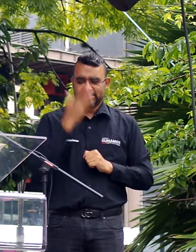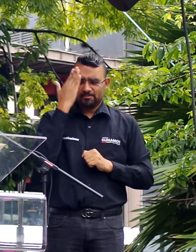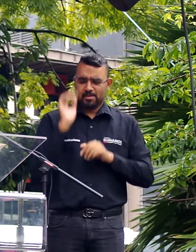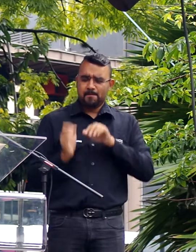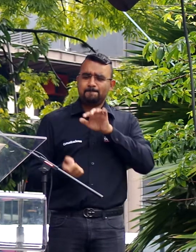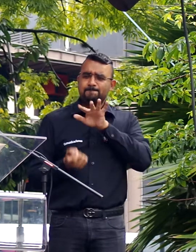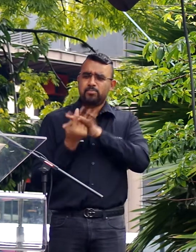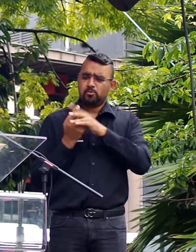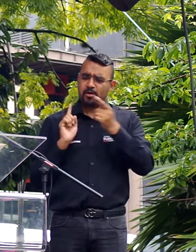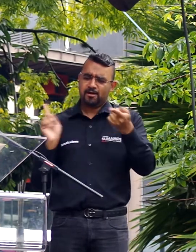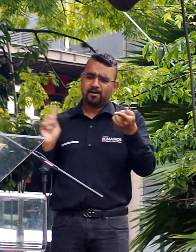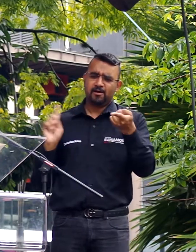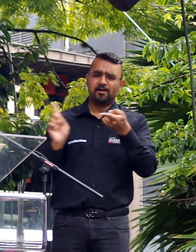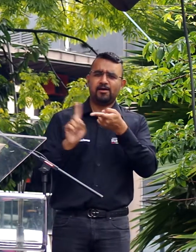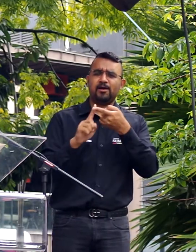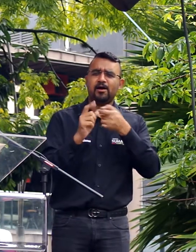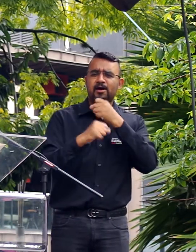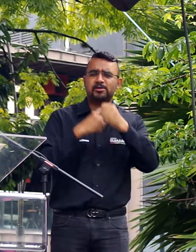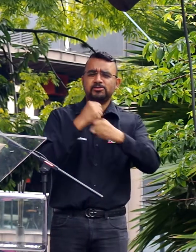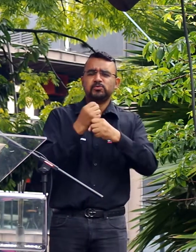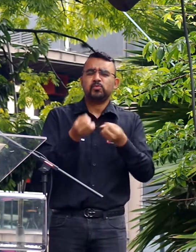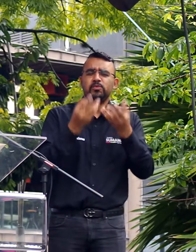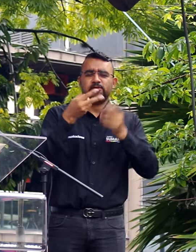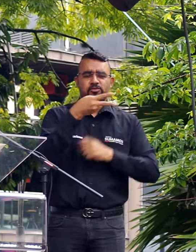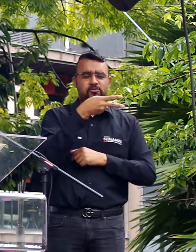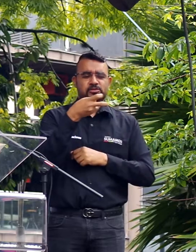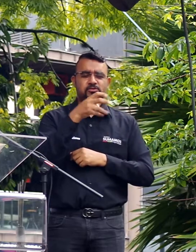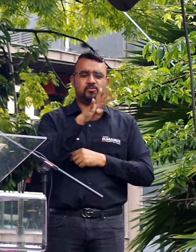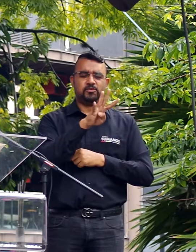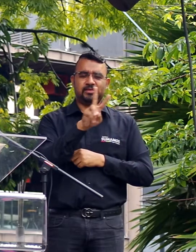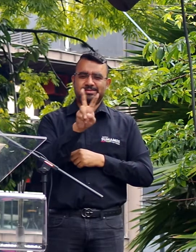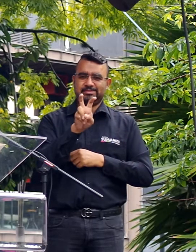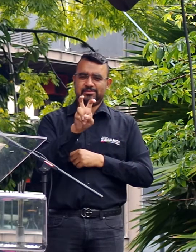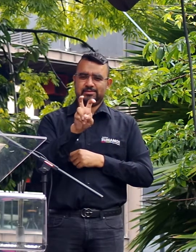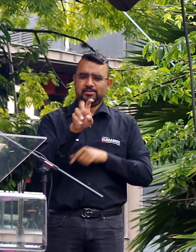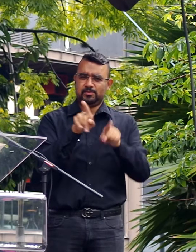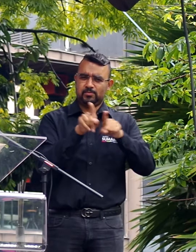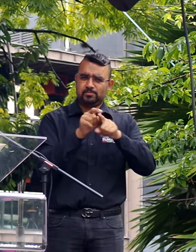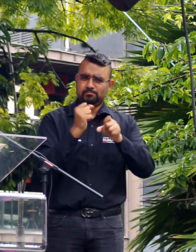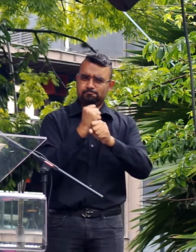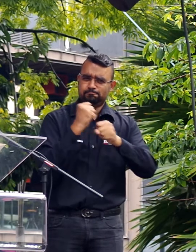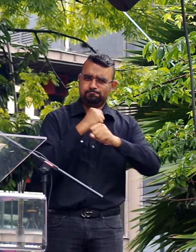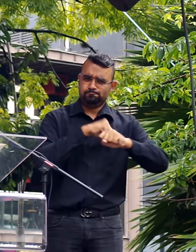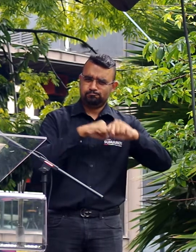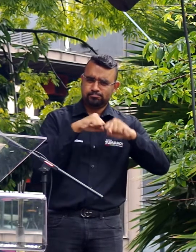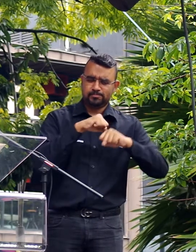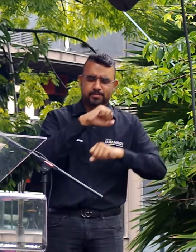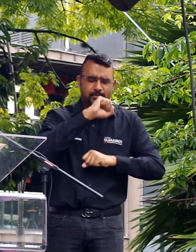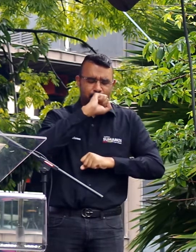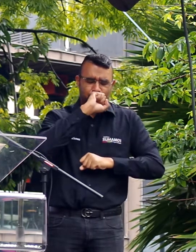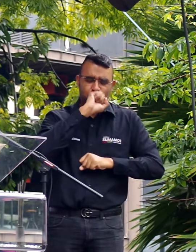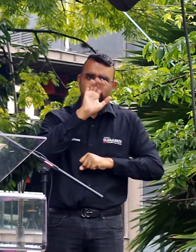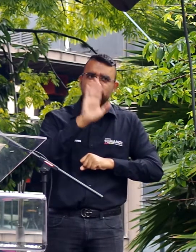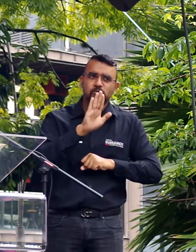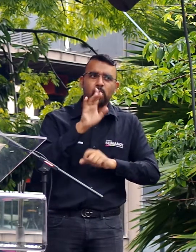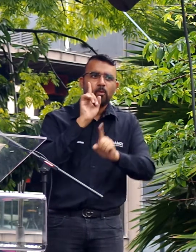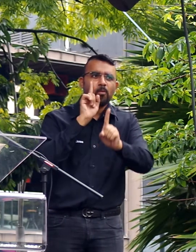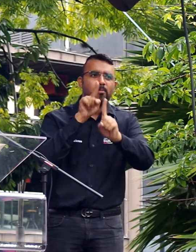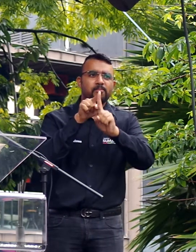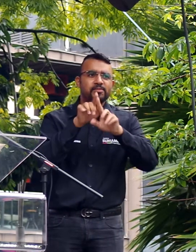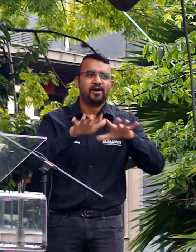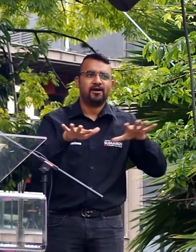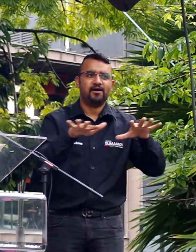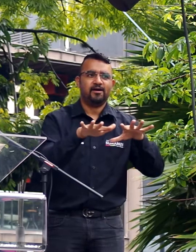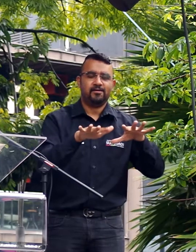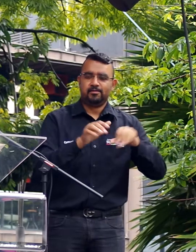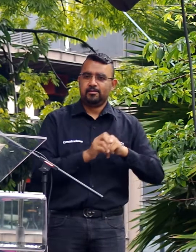247 años de trabajo decidido por crear un territorio que,